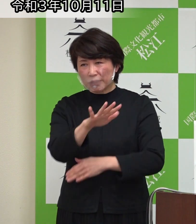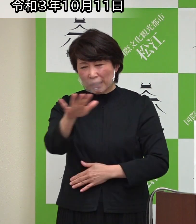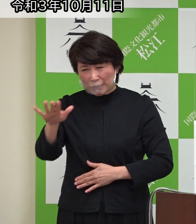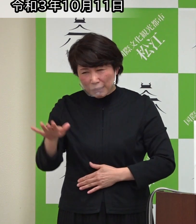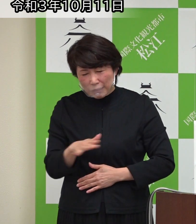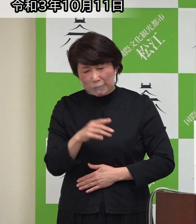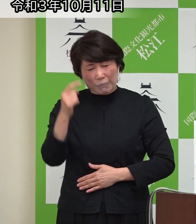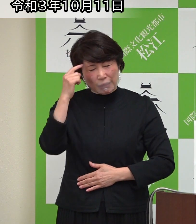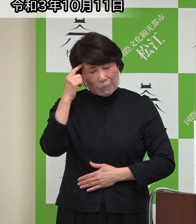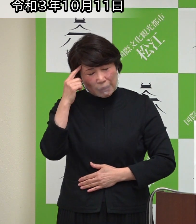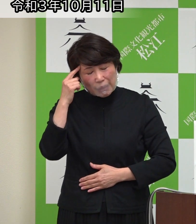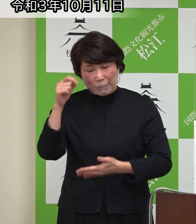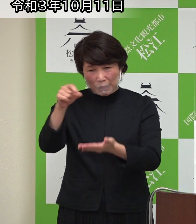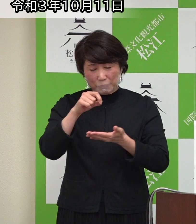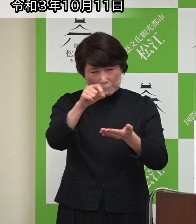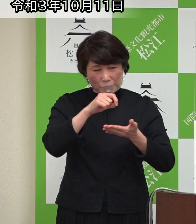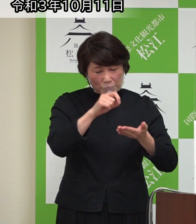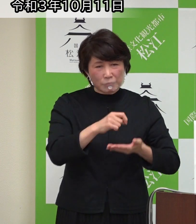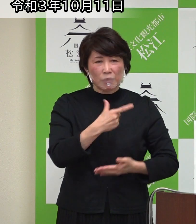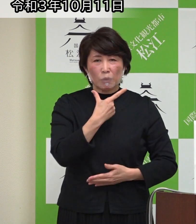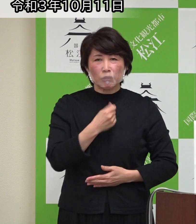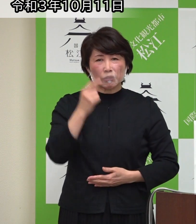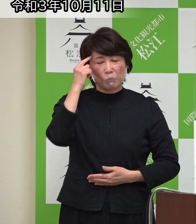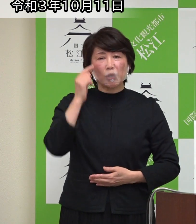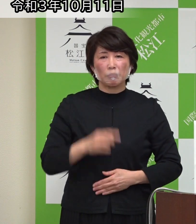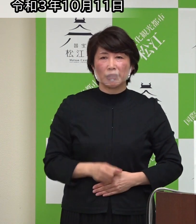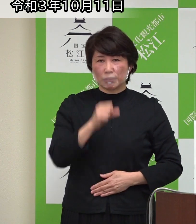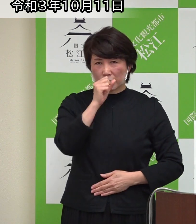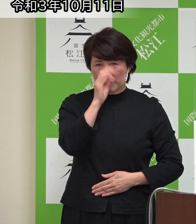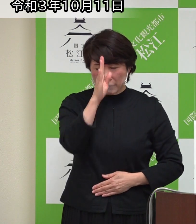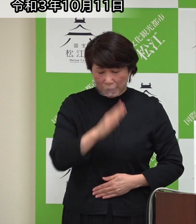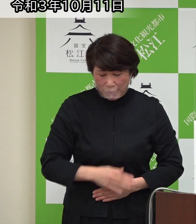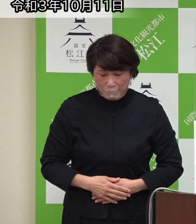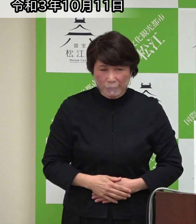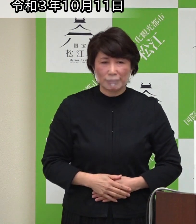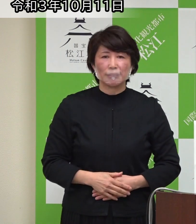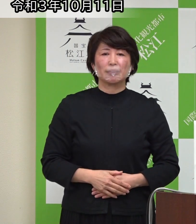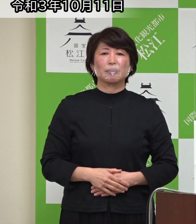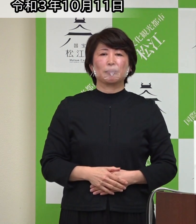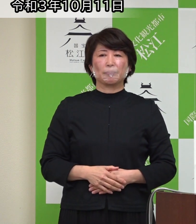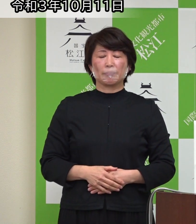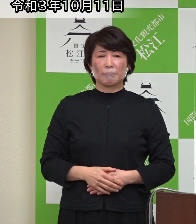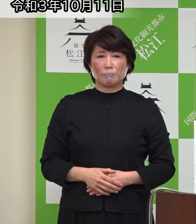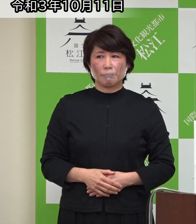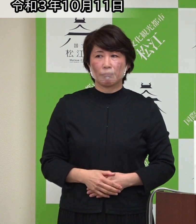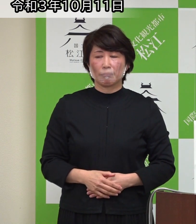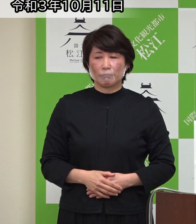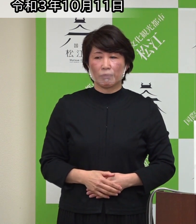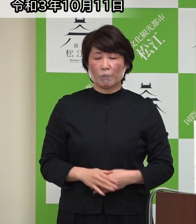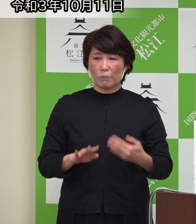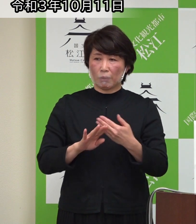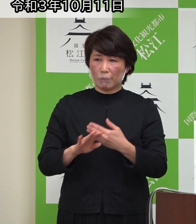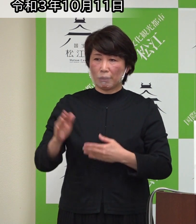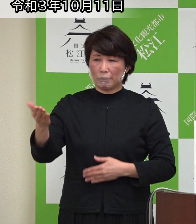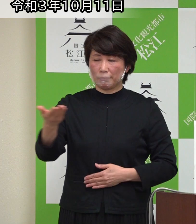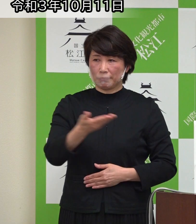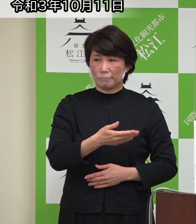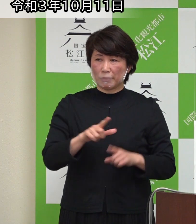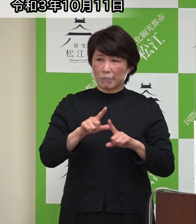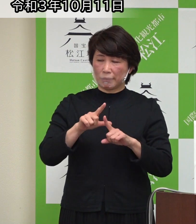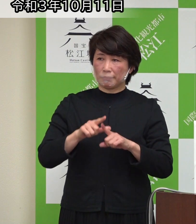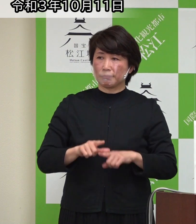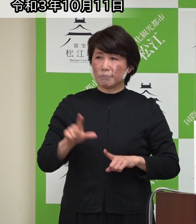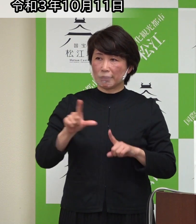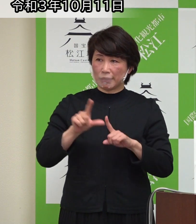お声をお寄せいただければと思います。よろしくお願いいたします。 ありがとうございました。 ありがとうございます。他にいかがでしょうか。 NHK さんお願い